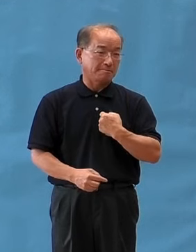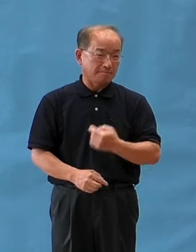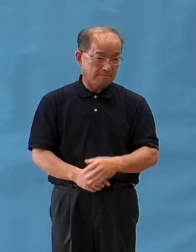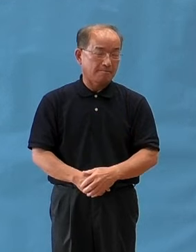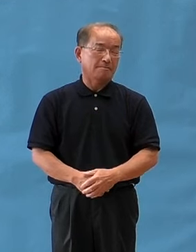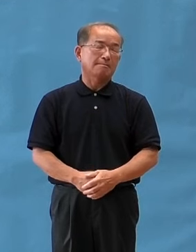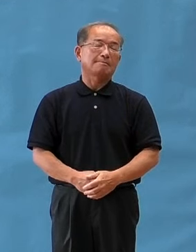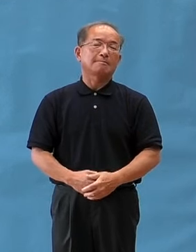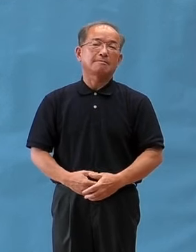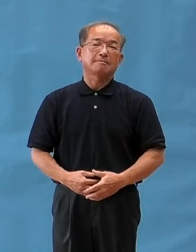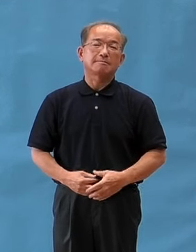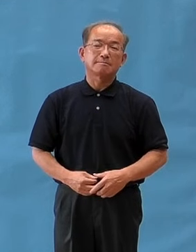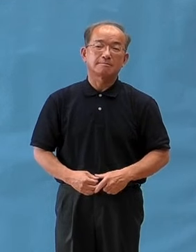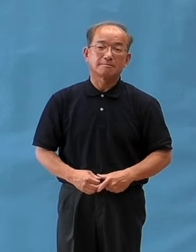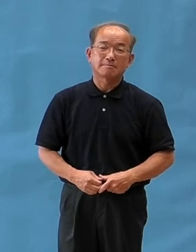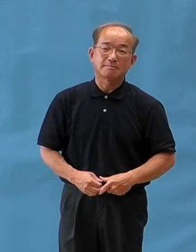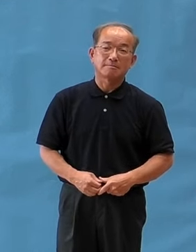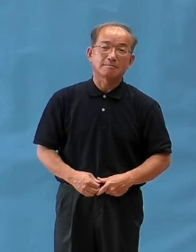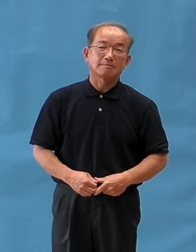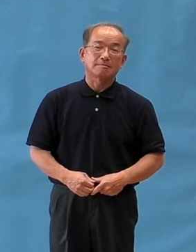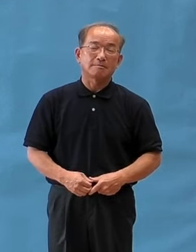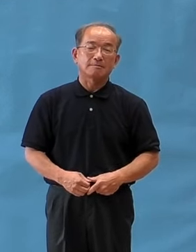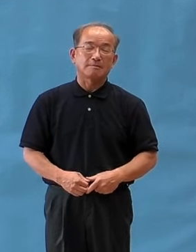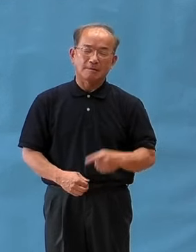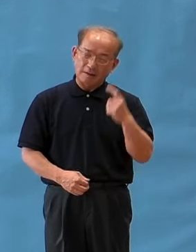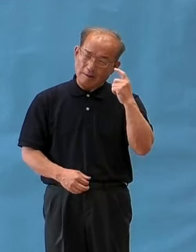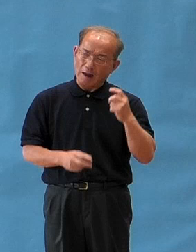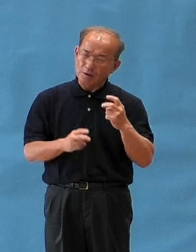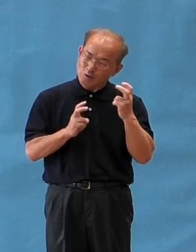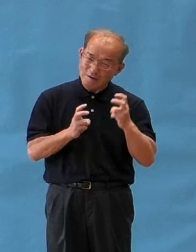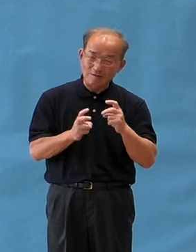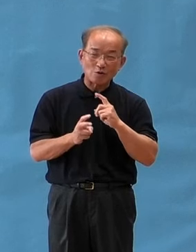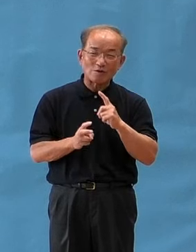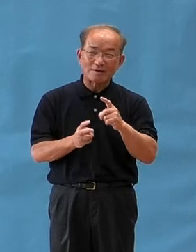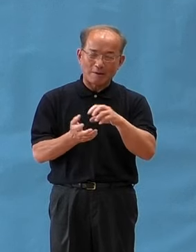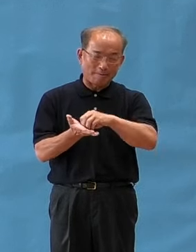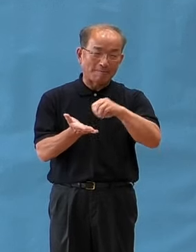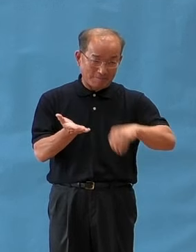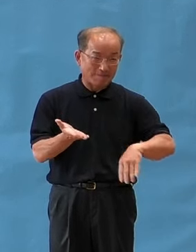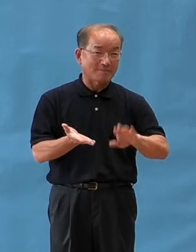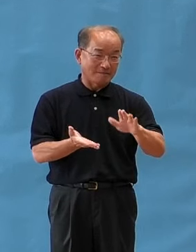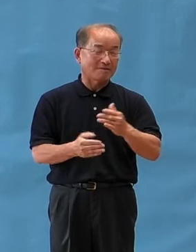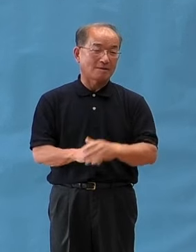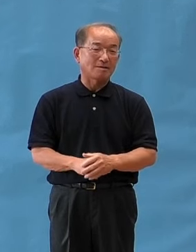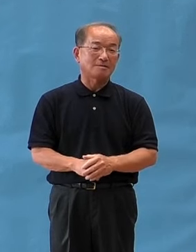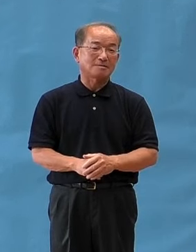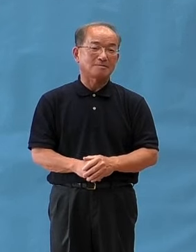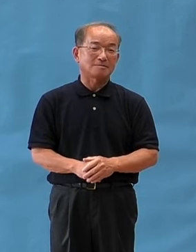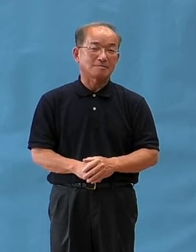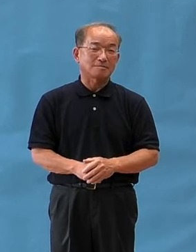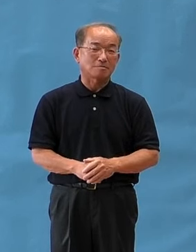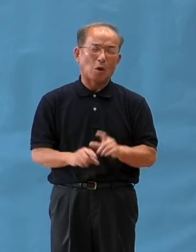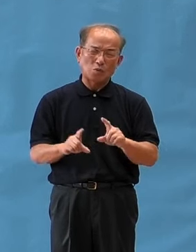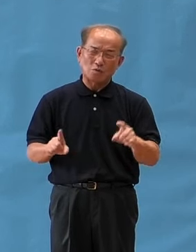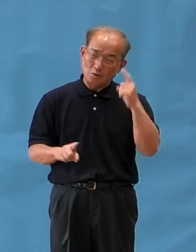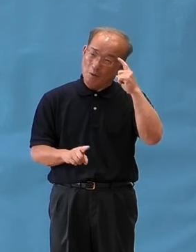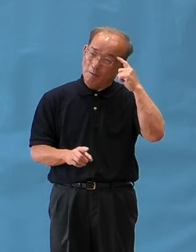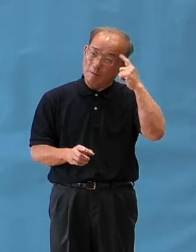んです。宮島さん、頭狂ってるっていうのは撤回しますけど、本当に尋常な発想じゃないと思う。